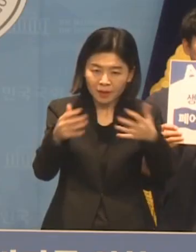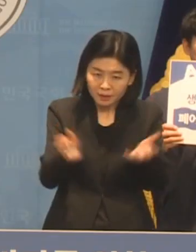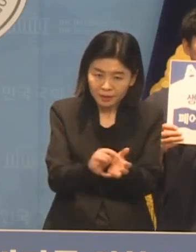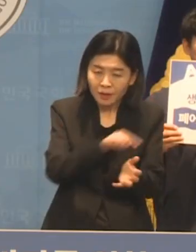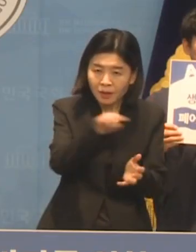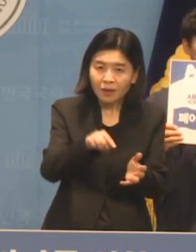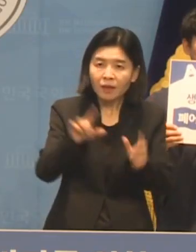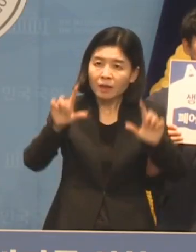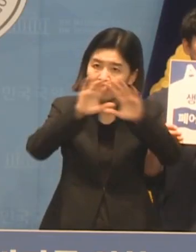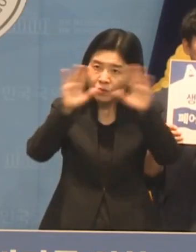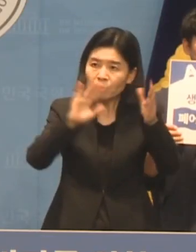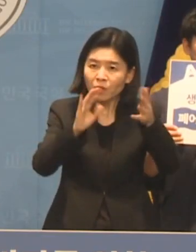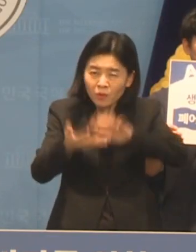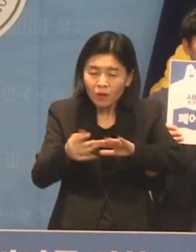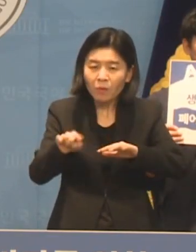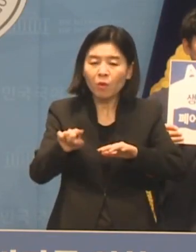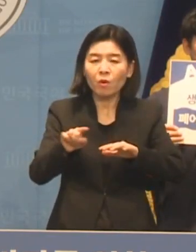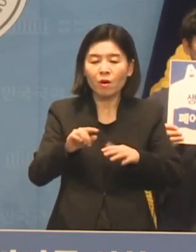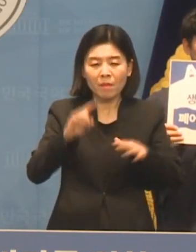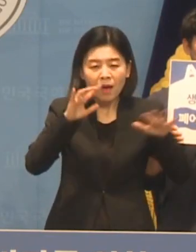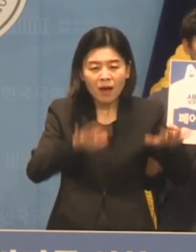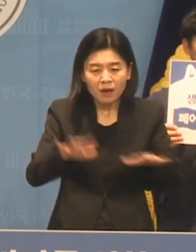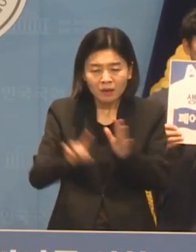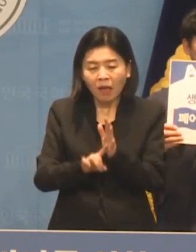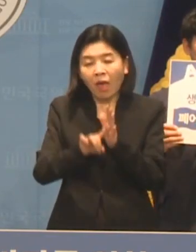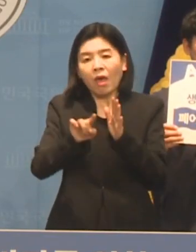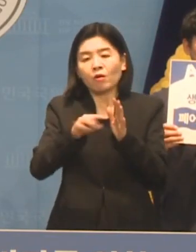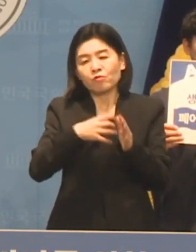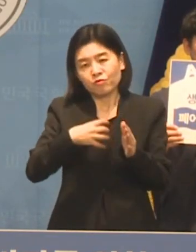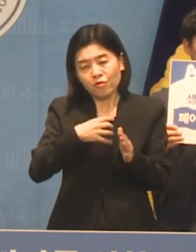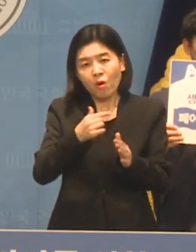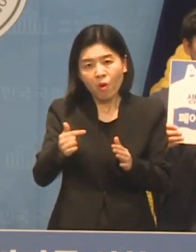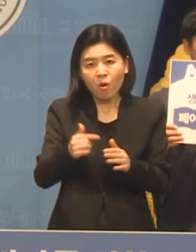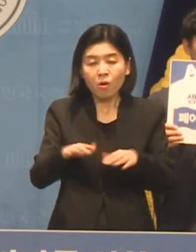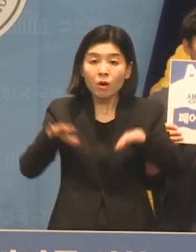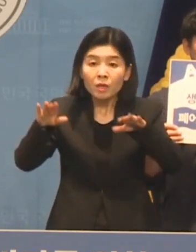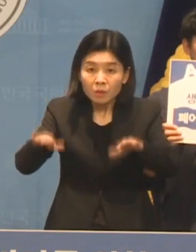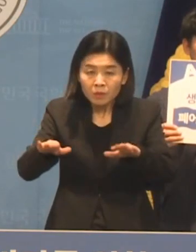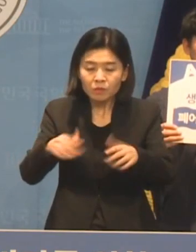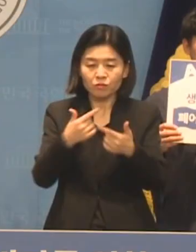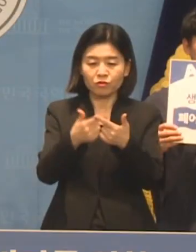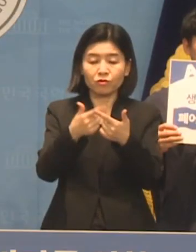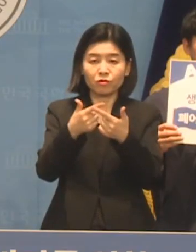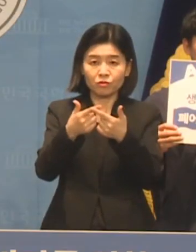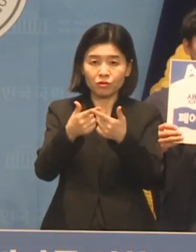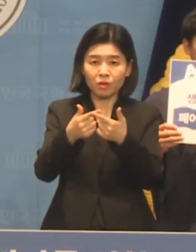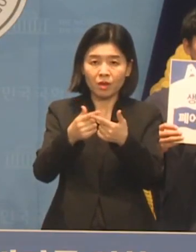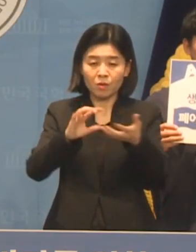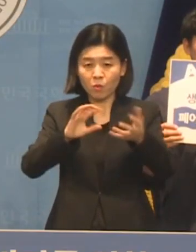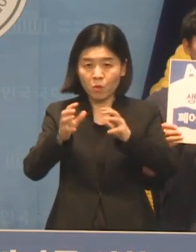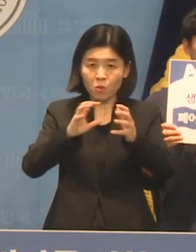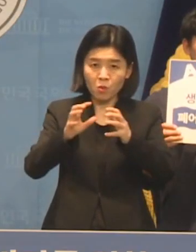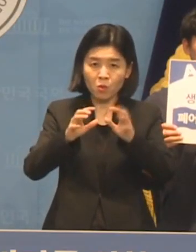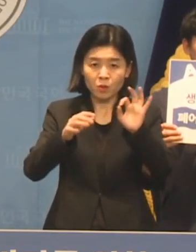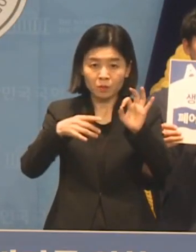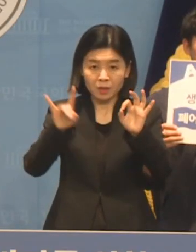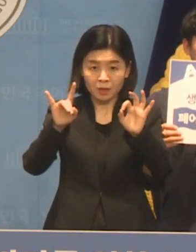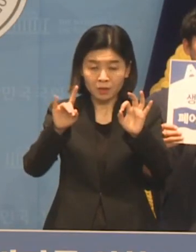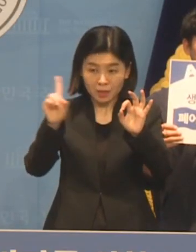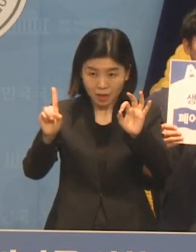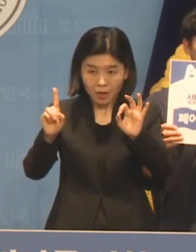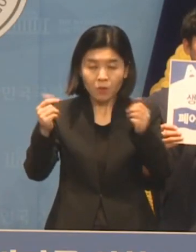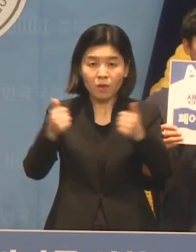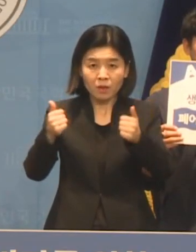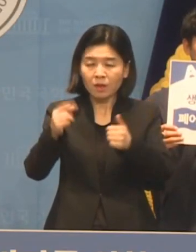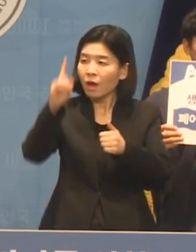급변하는 우리 바다에 대해 매우 우려하고 있으면서 부산에서 열리는 이번 10차 OOC를 계기로 한국 정부가 시급한